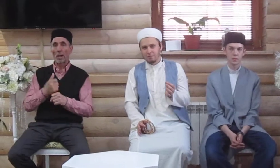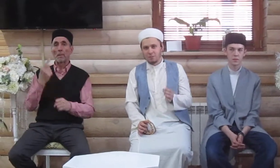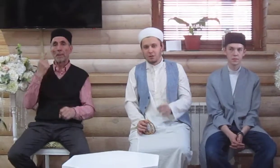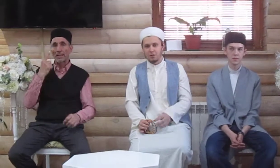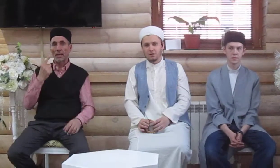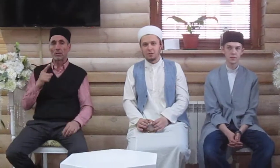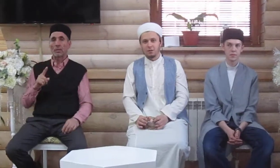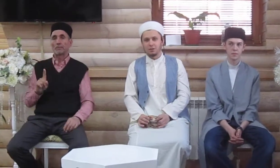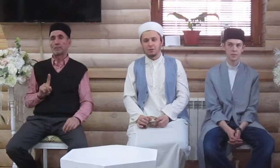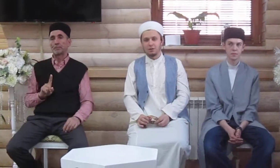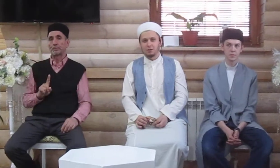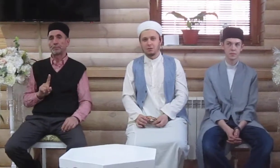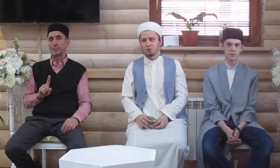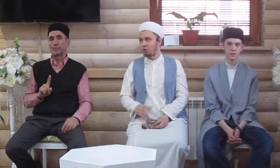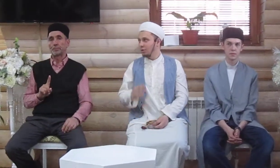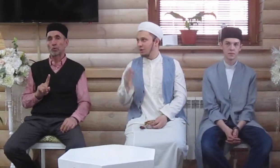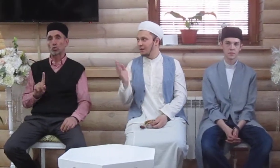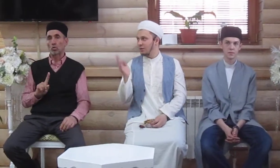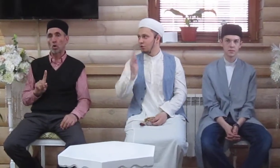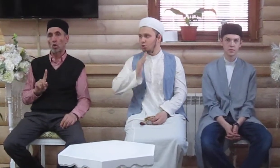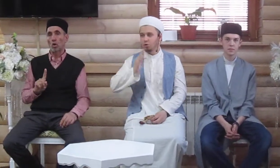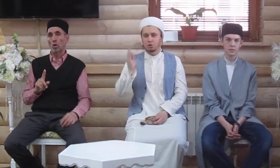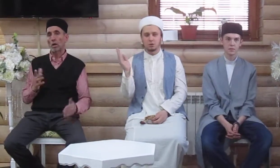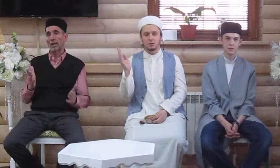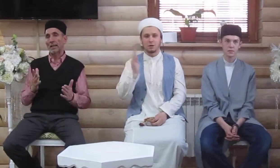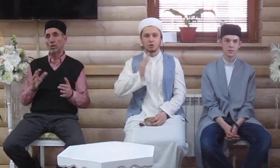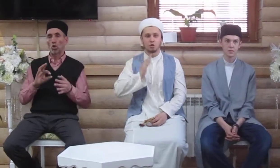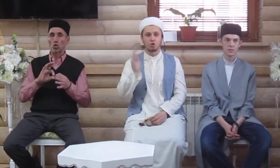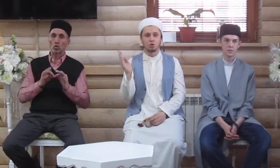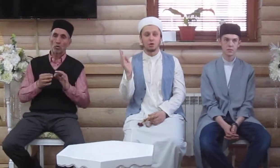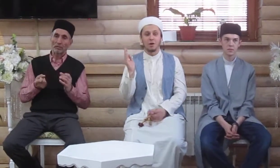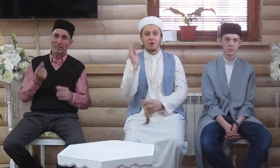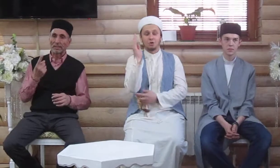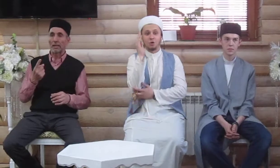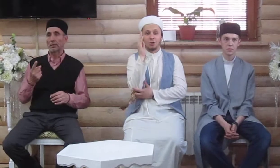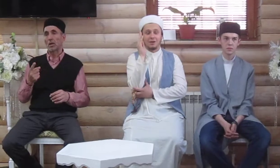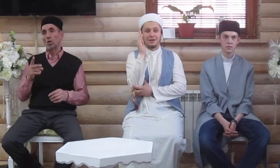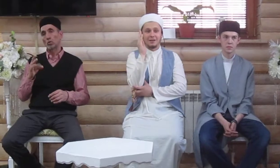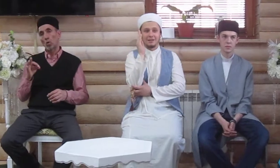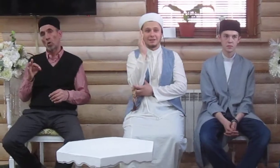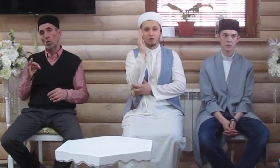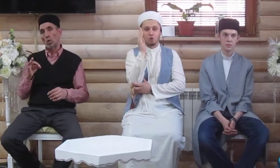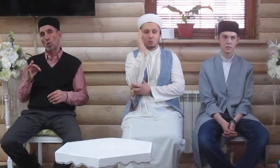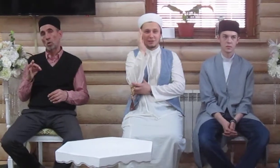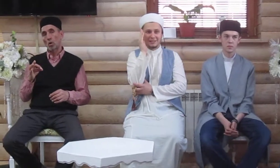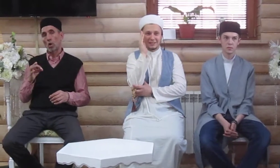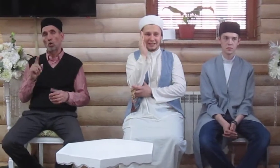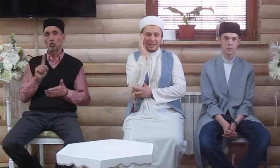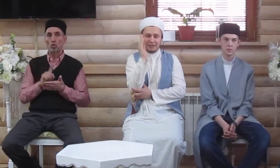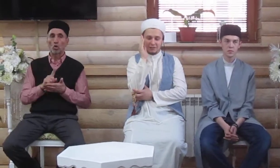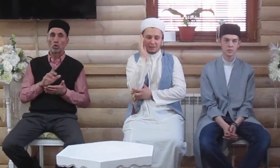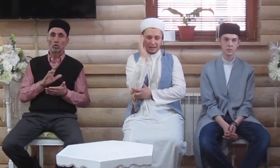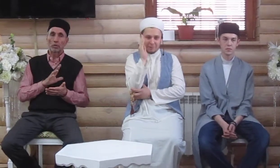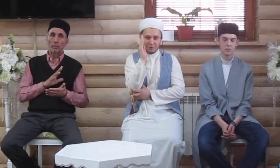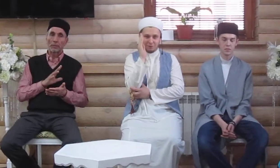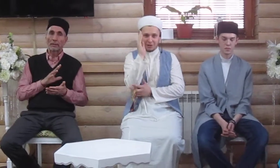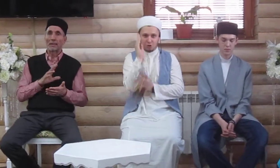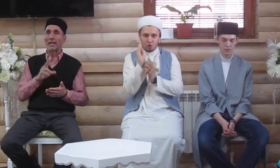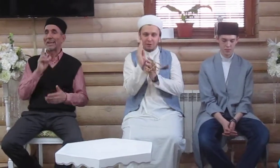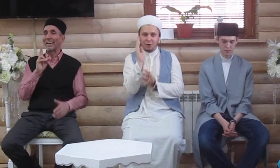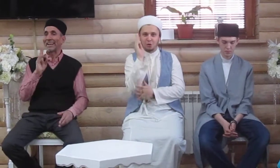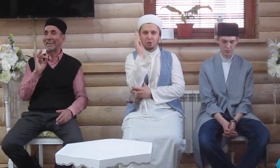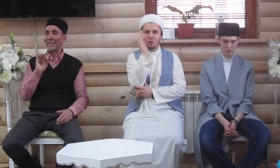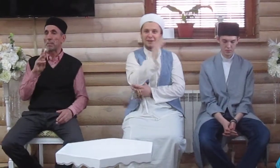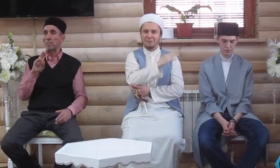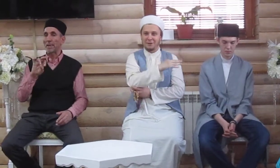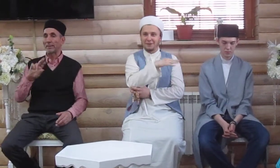понятно, что какие-то сложности возникают, еще что-то, но он должен быть кремень в